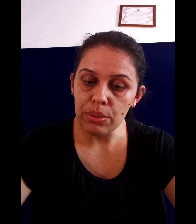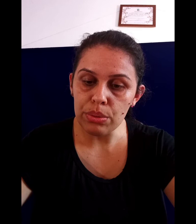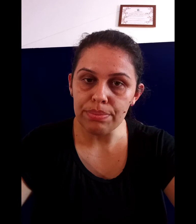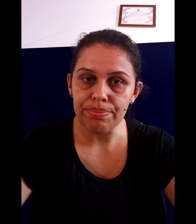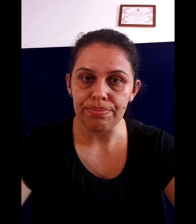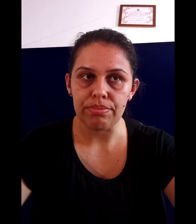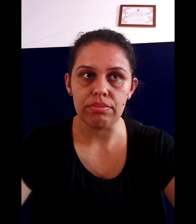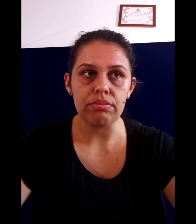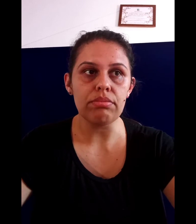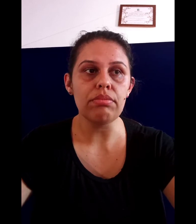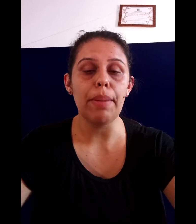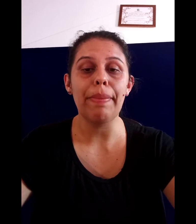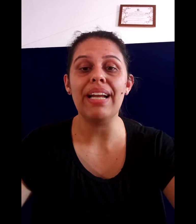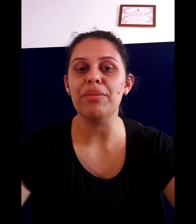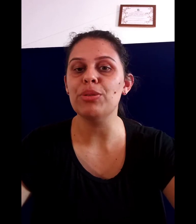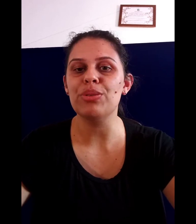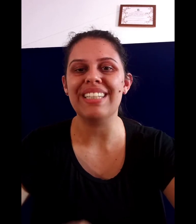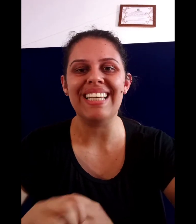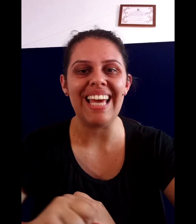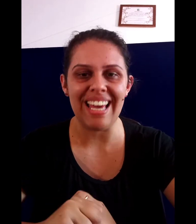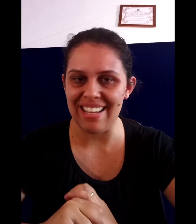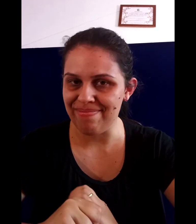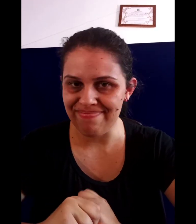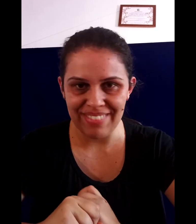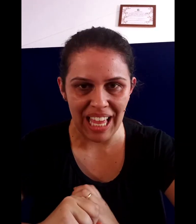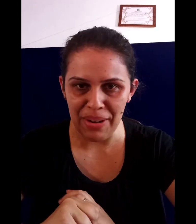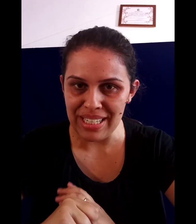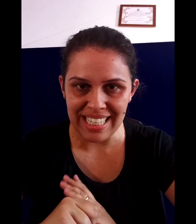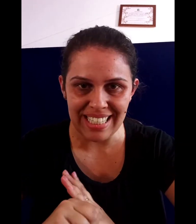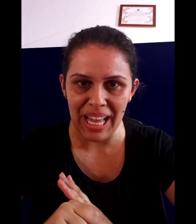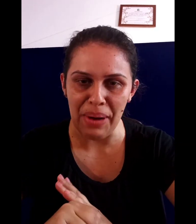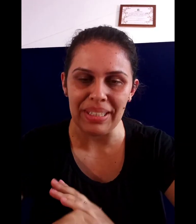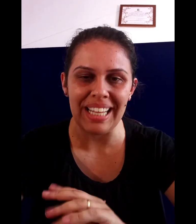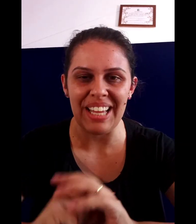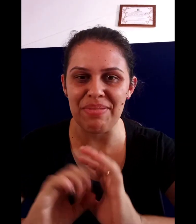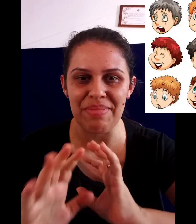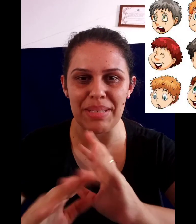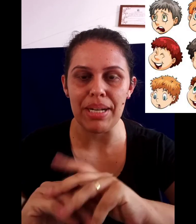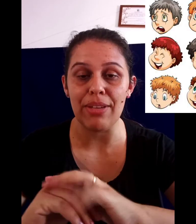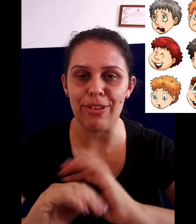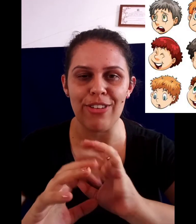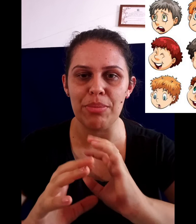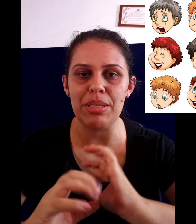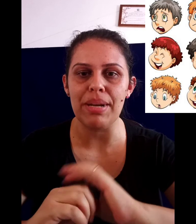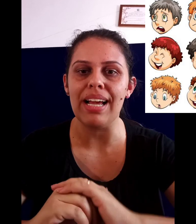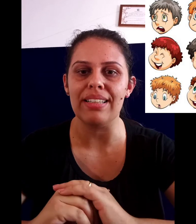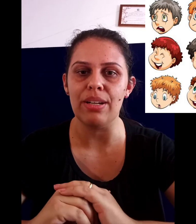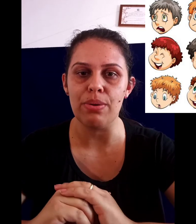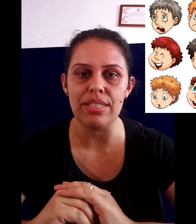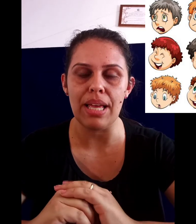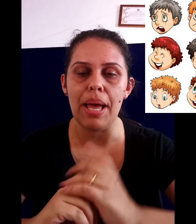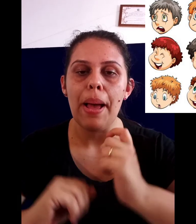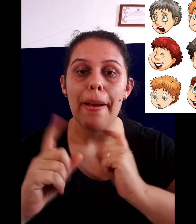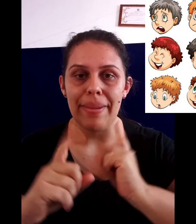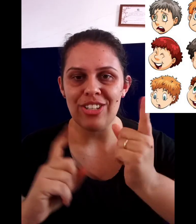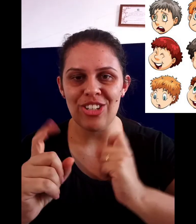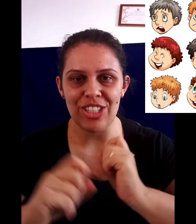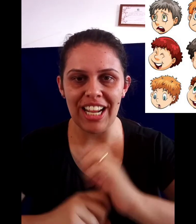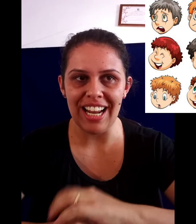quinto parâmetro, que é o essencial, até quero semana que vem fazer umas brincadeiras com você pra gente treinar